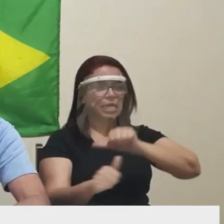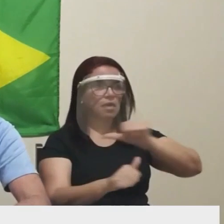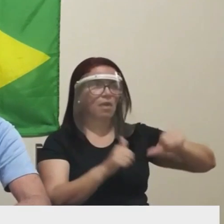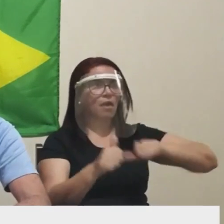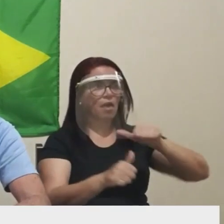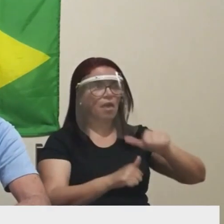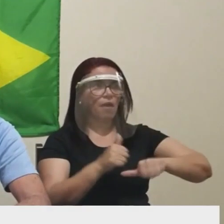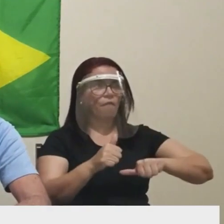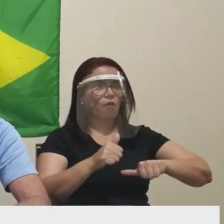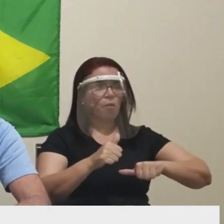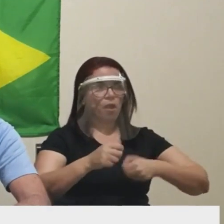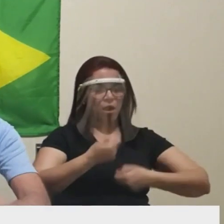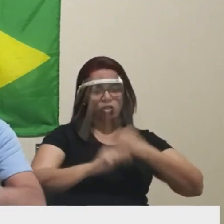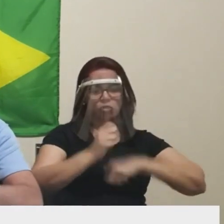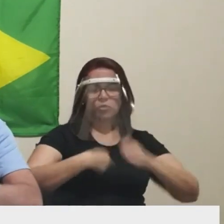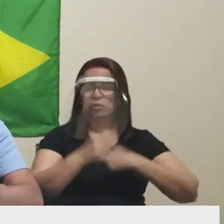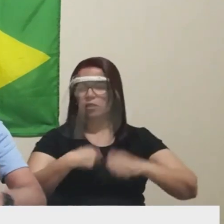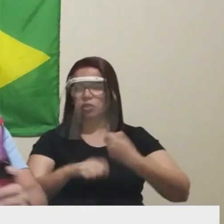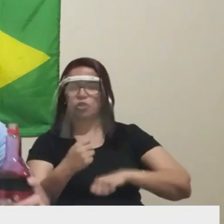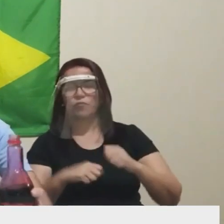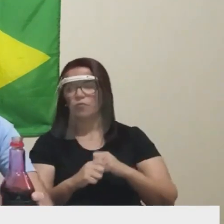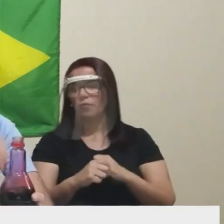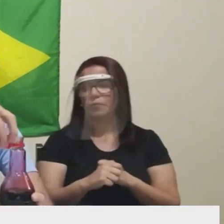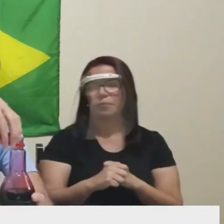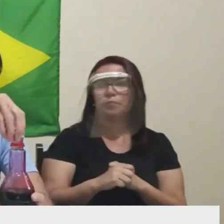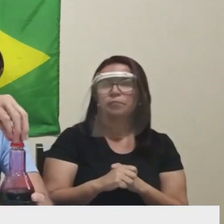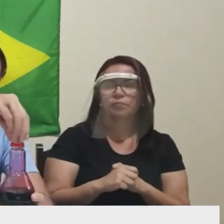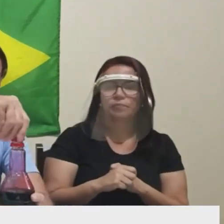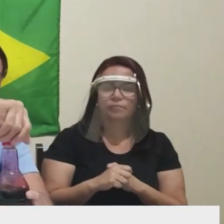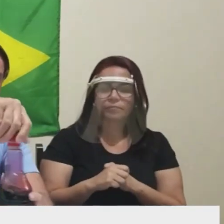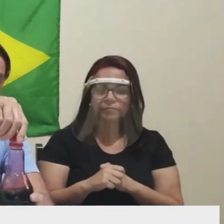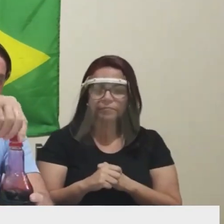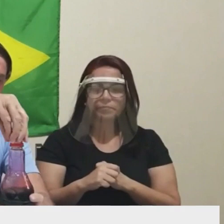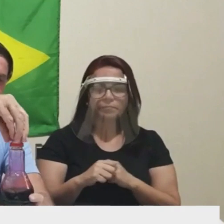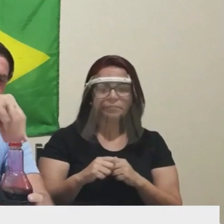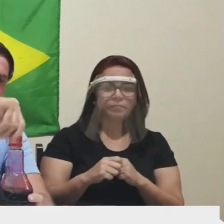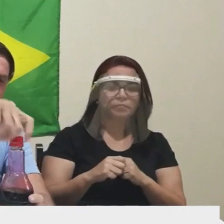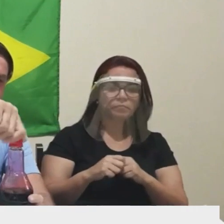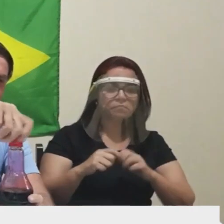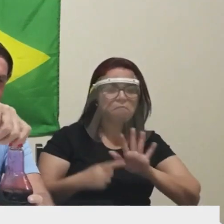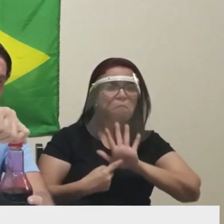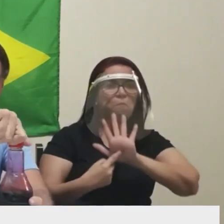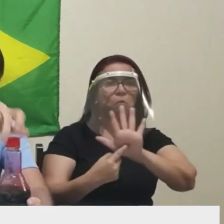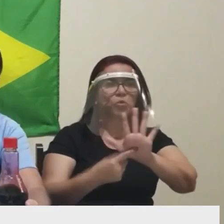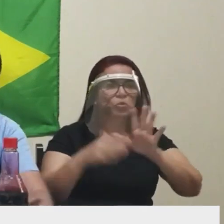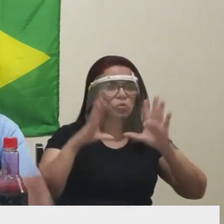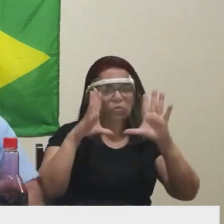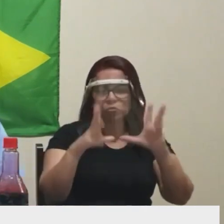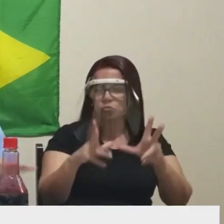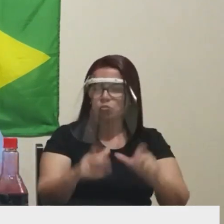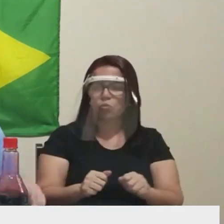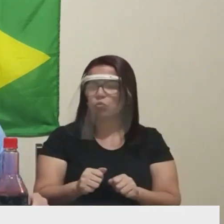Vai querer também? O senhor trouxe ali princípios de governança pública, transparência, nova metodologia de